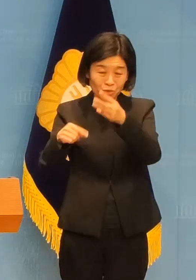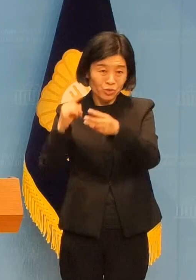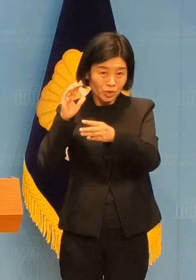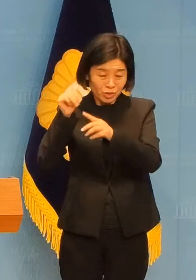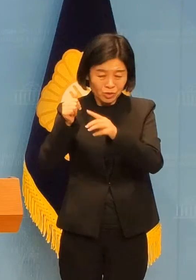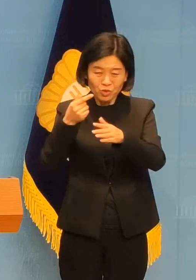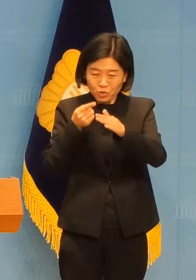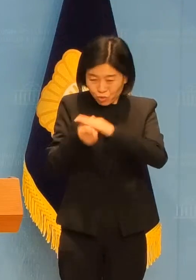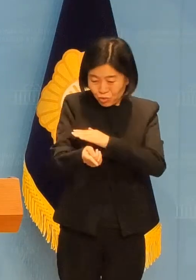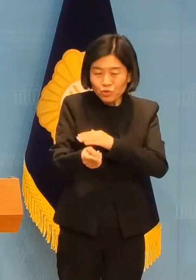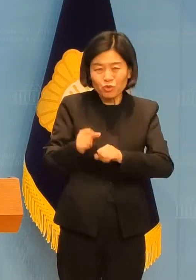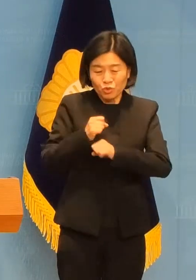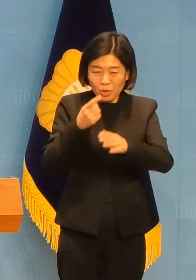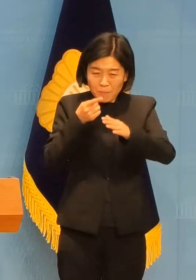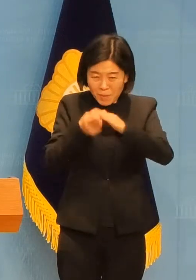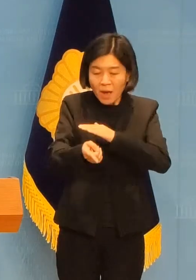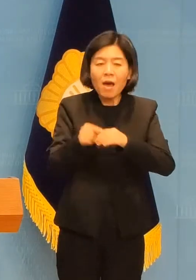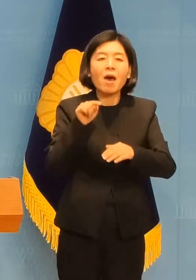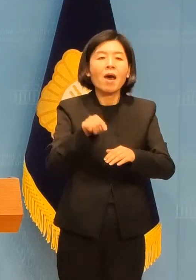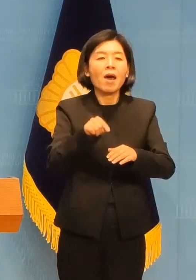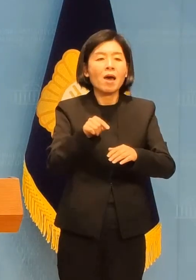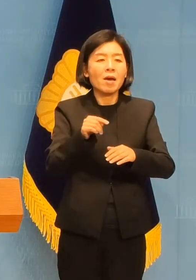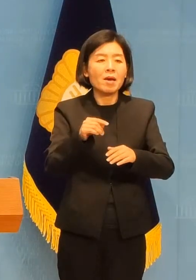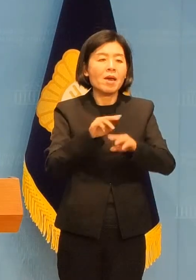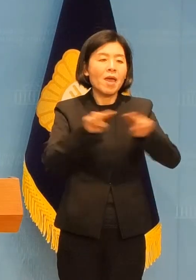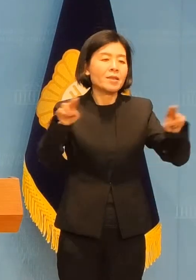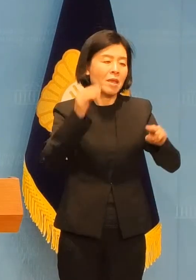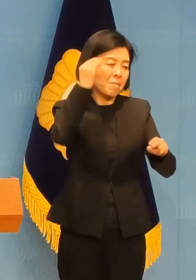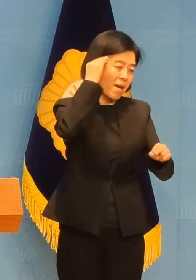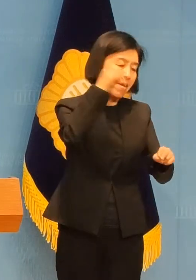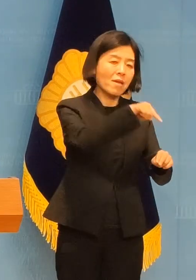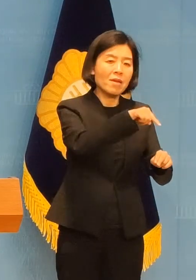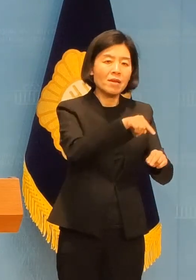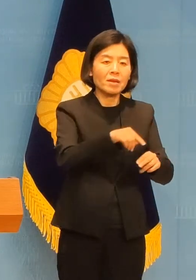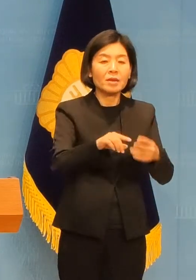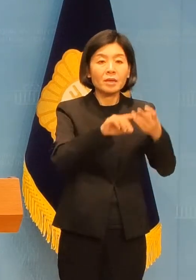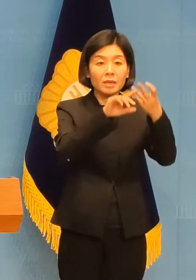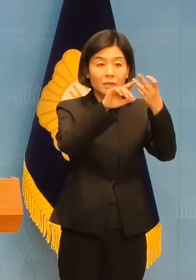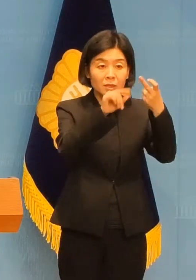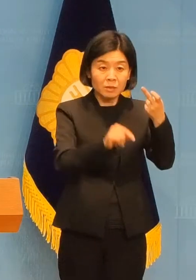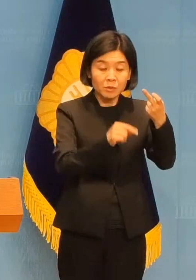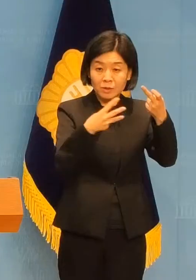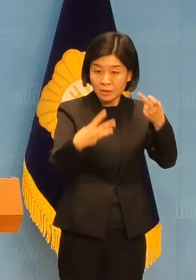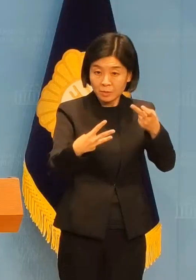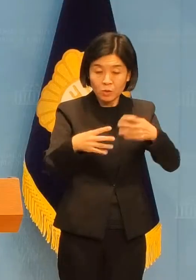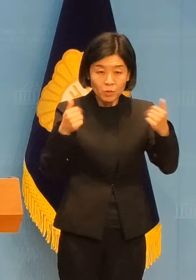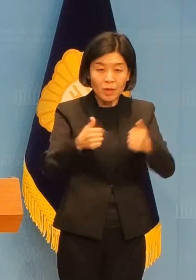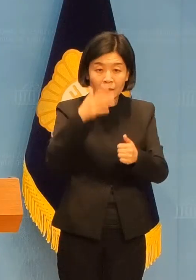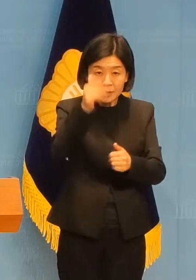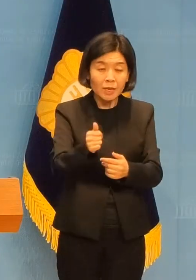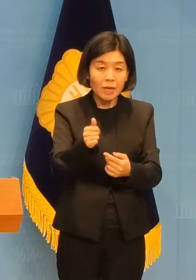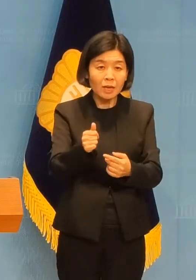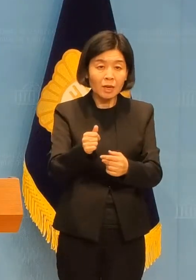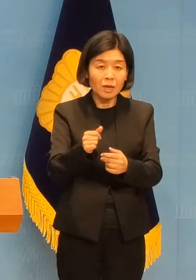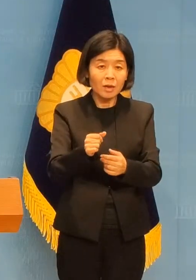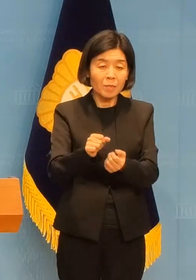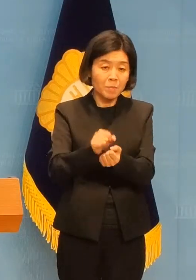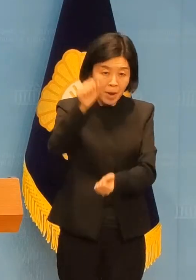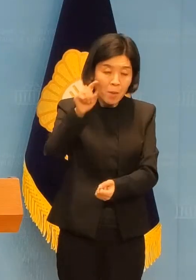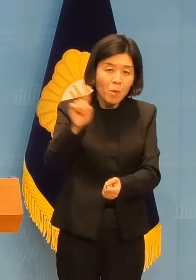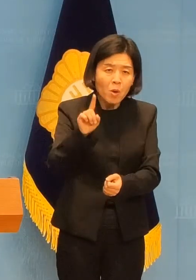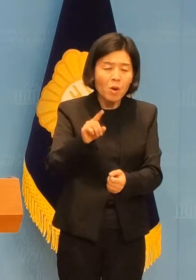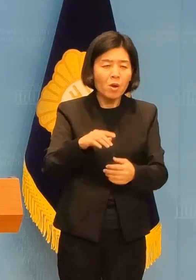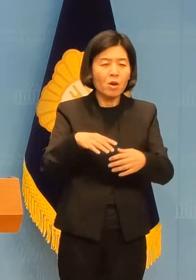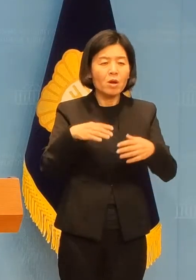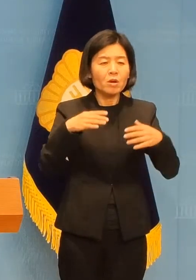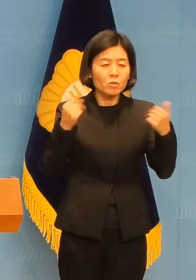보여줍니다. 12월 3일 국회의장은 모든 의원은 즉시 국회로 집결하라고 지시했습니다.